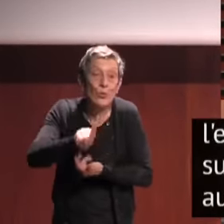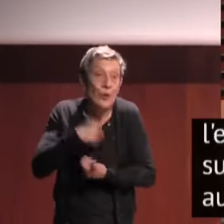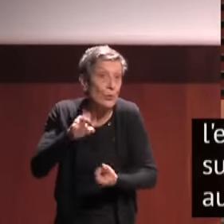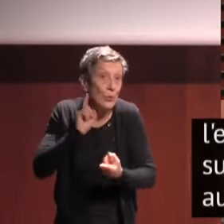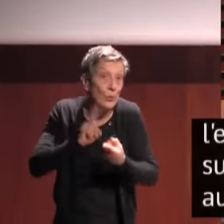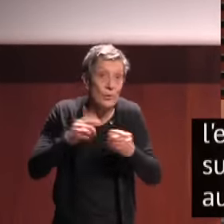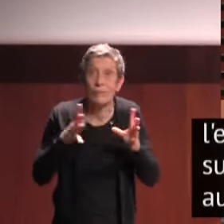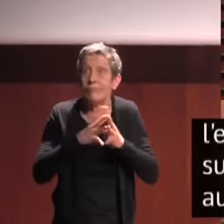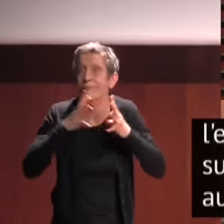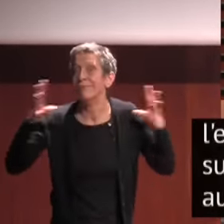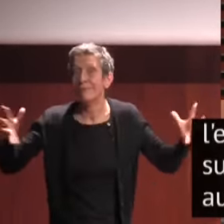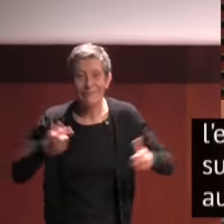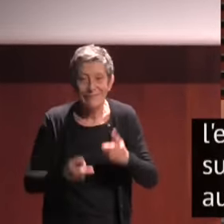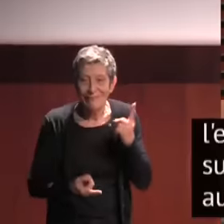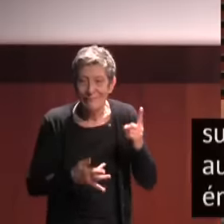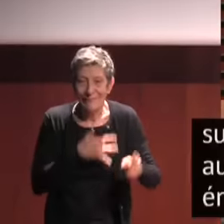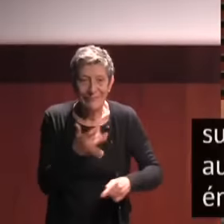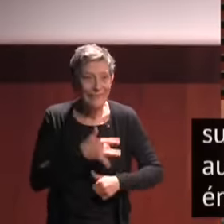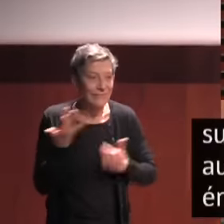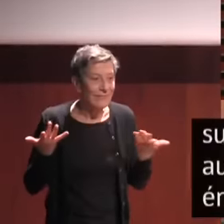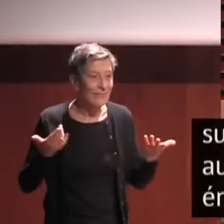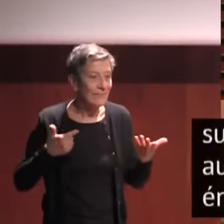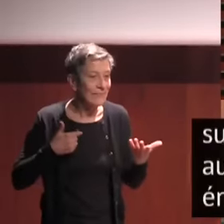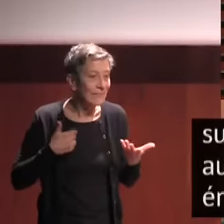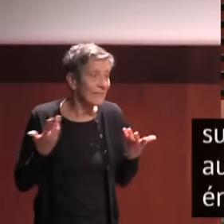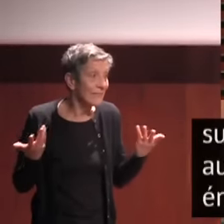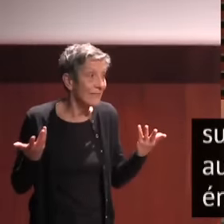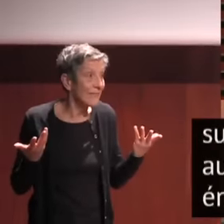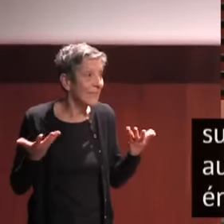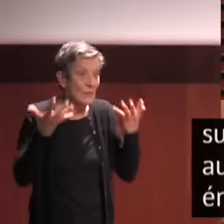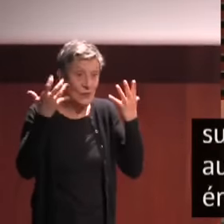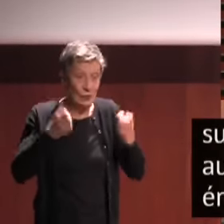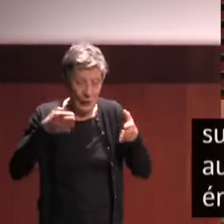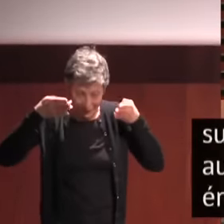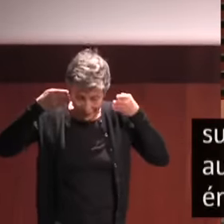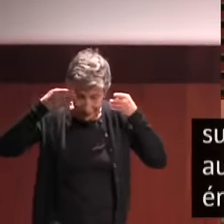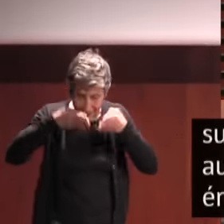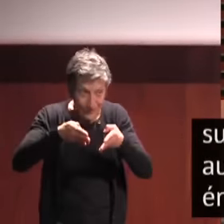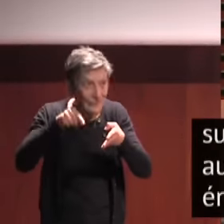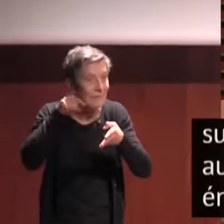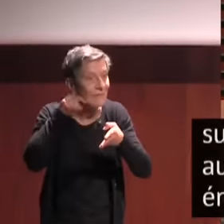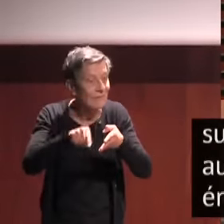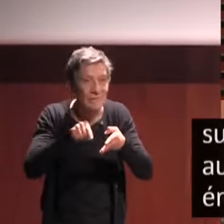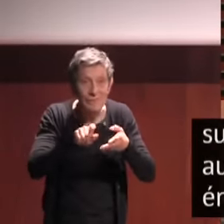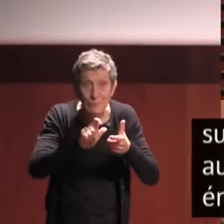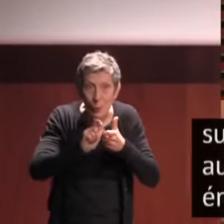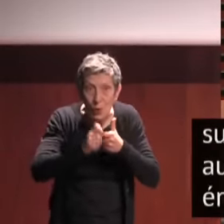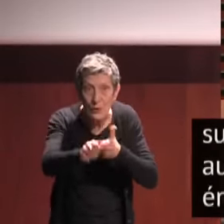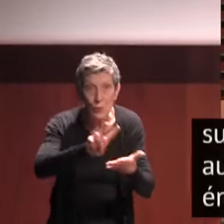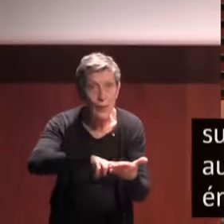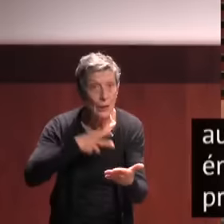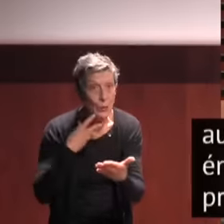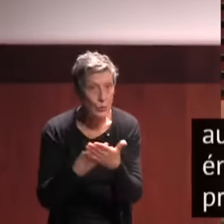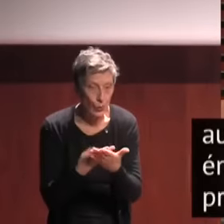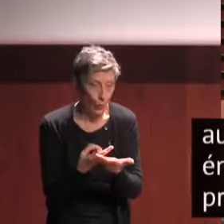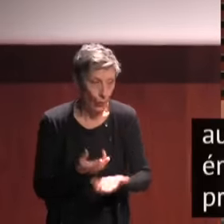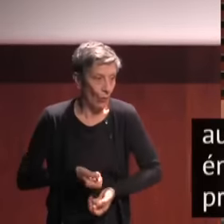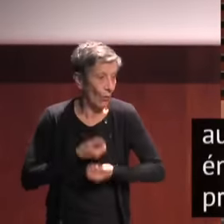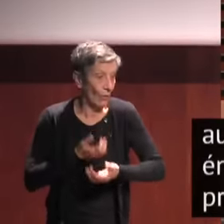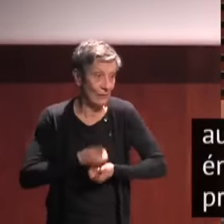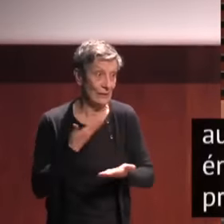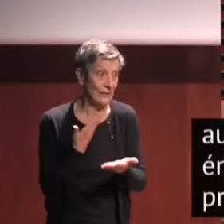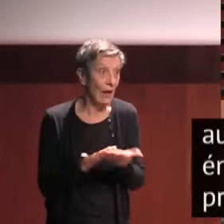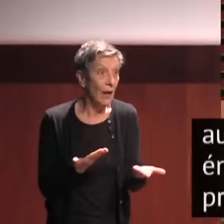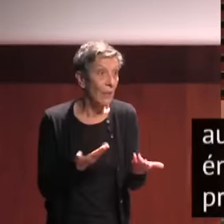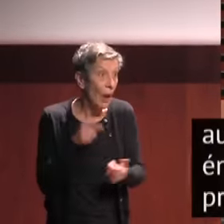et il est énorme, hein. Et je voulais juste me concentrer sur la fabrique du processus des traductions. Mais effectivement, oui, tu as